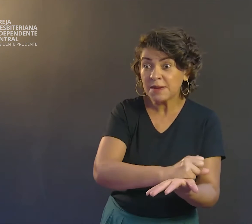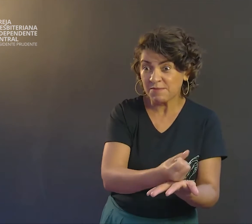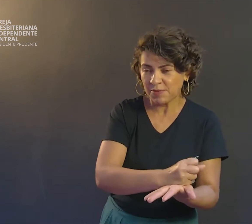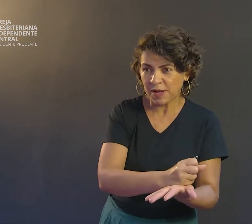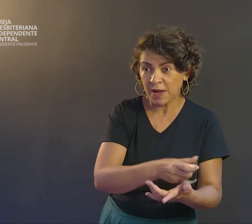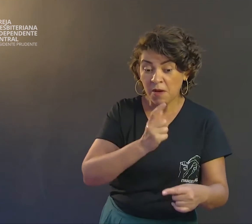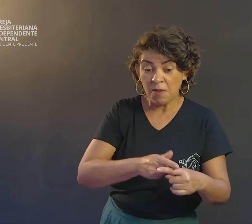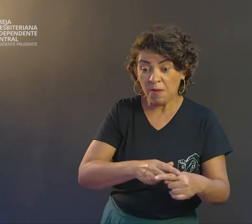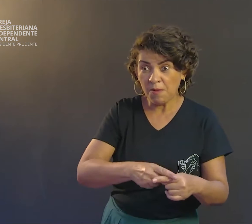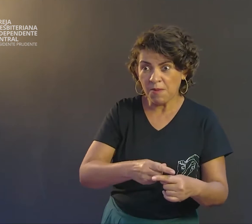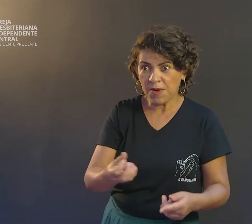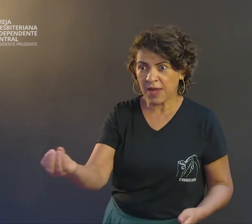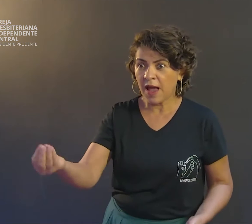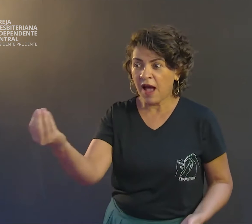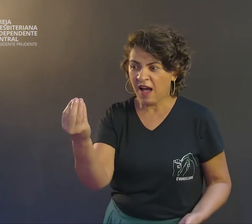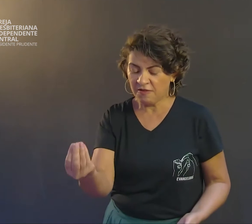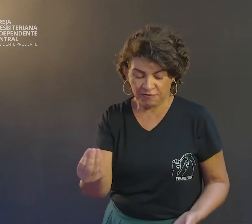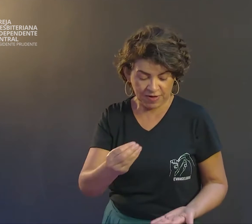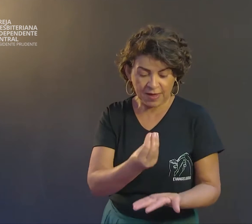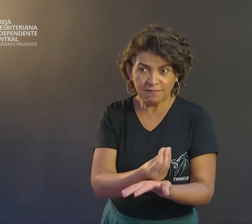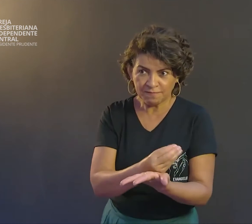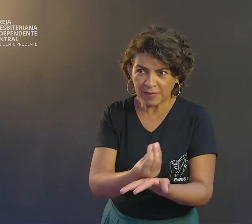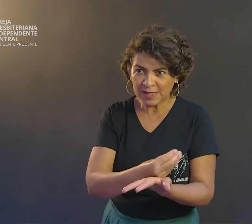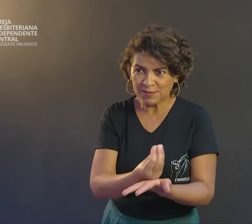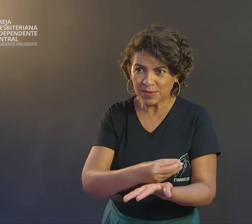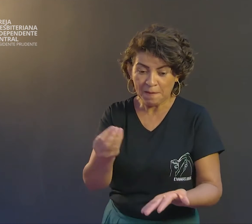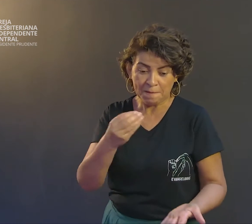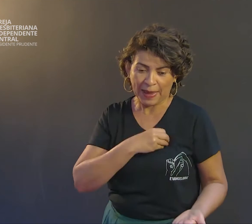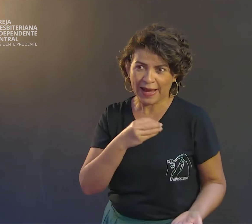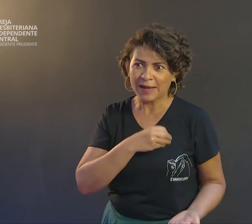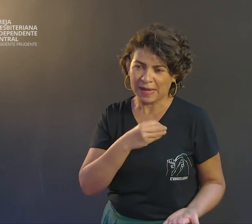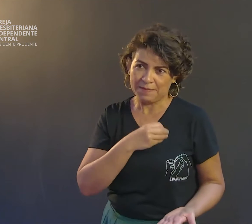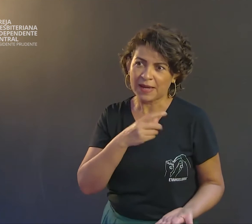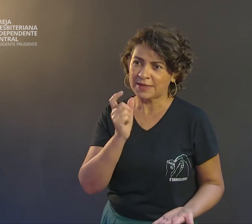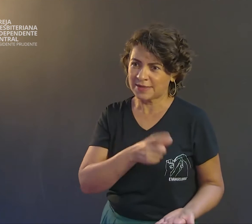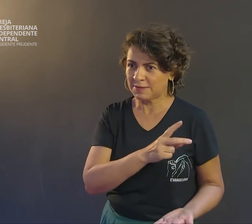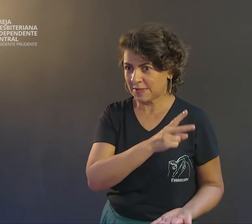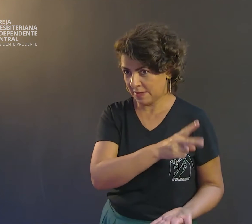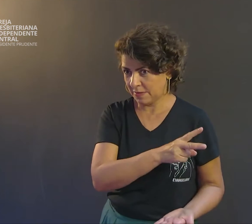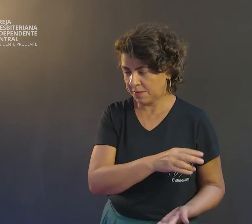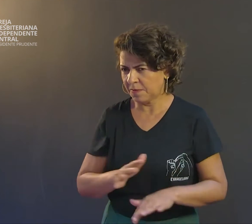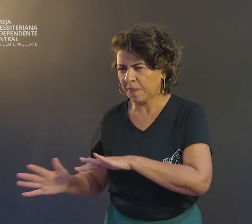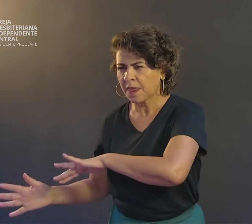Veja, por exemplo, a vida de Saul, um rei que tinha tudo para ser abençoado por